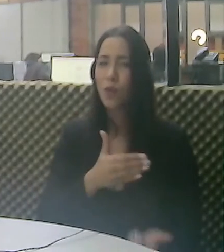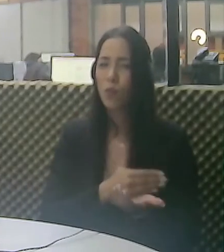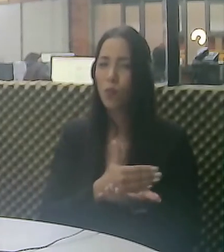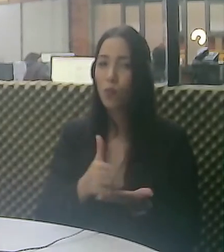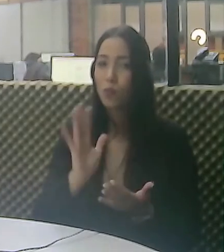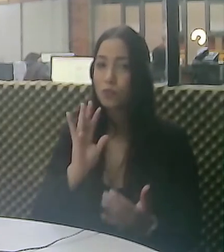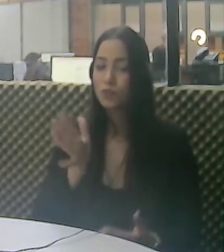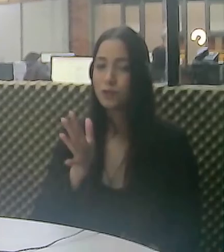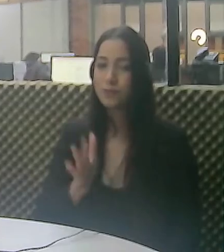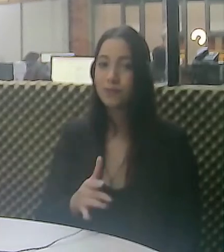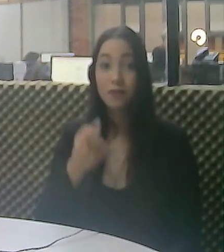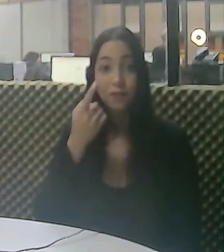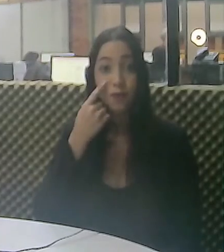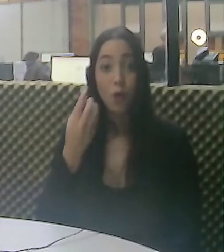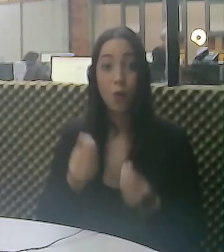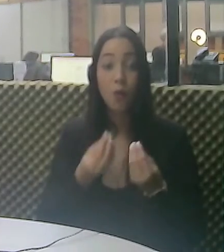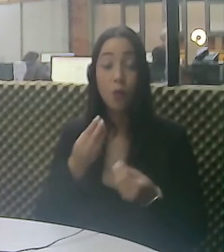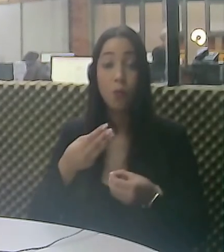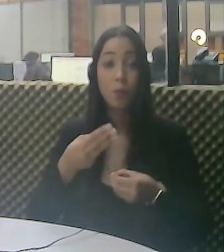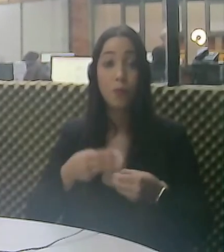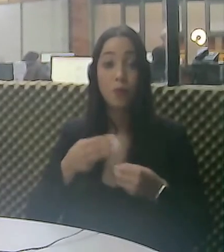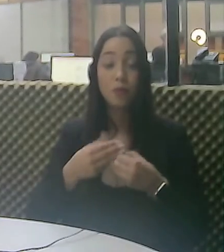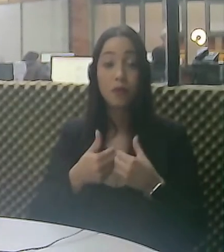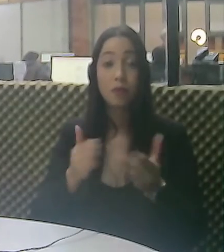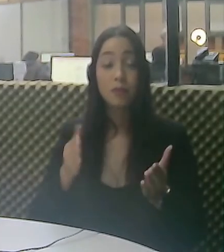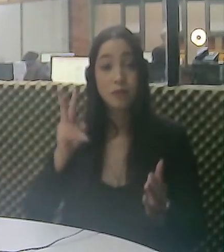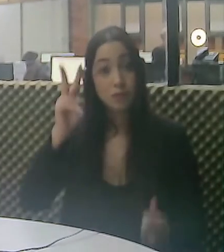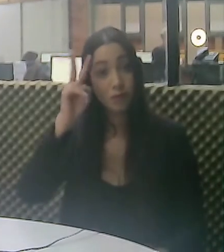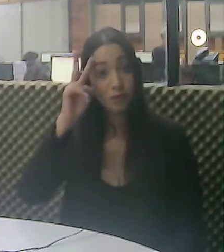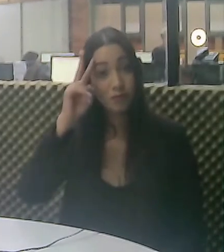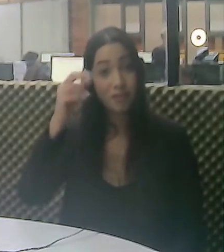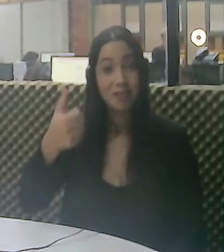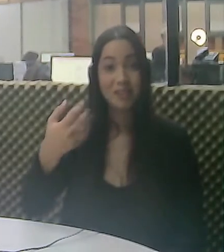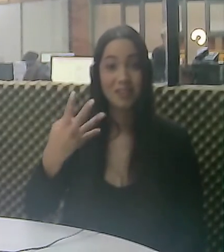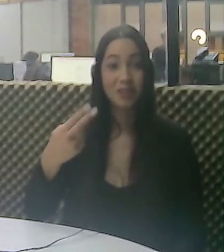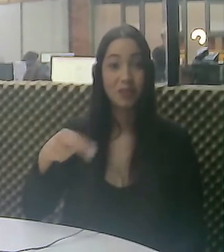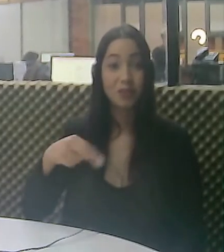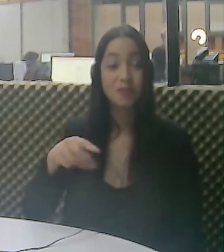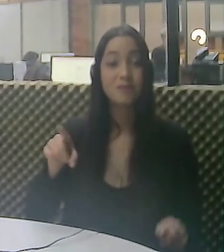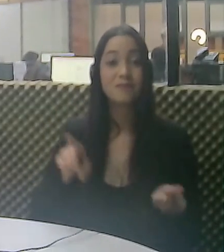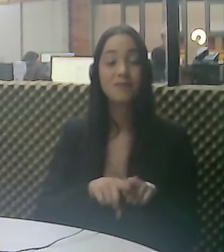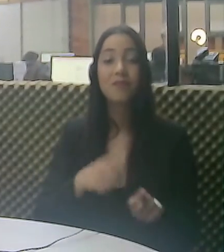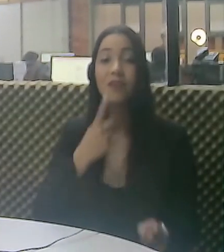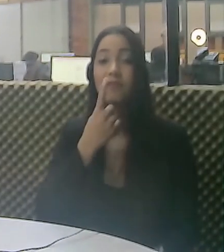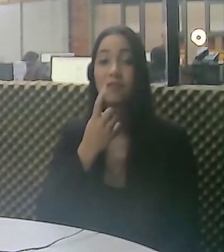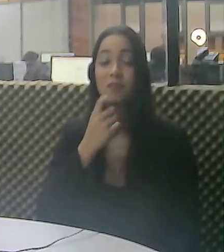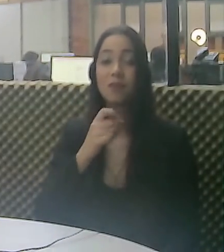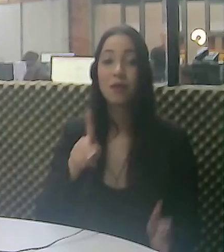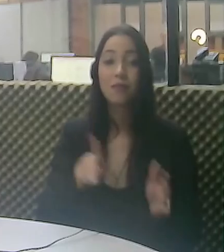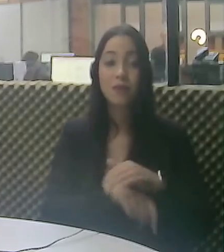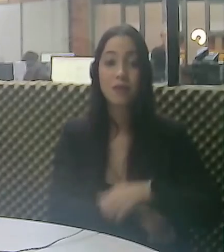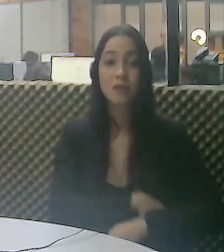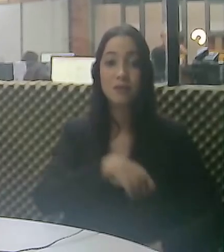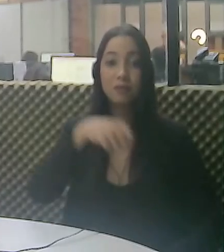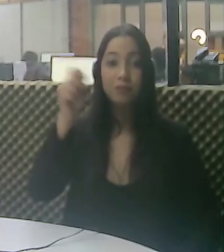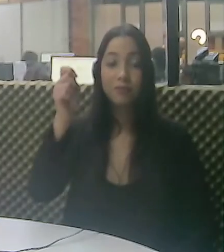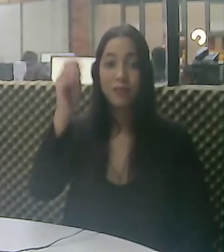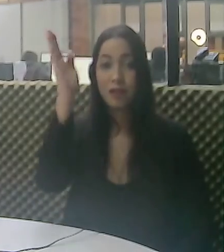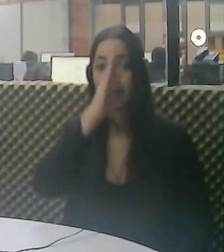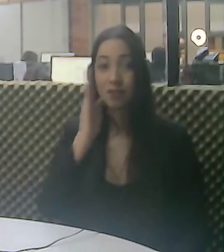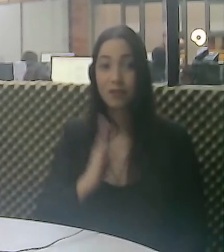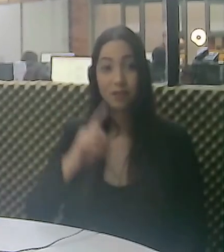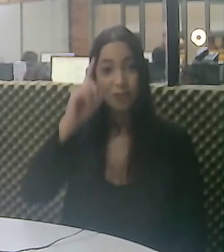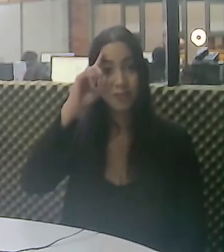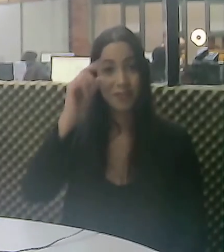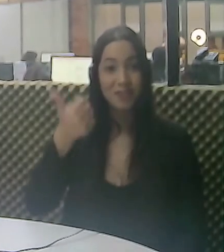veja como fica um serviços municipais na segunda-feira dia 14 de novembro e também no feriado da Proclamação da República celebrado